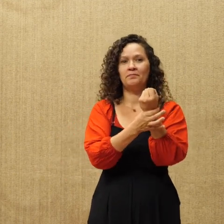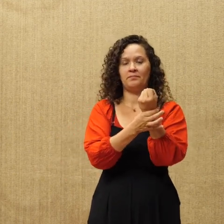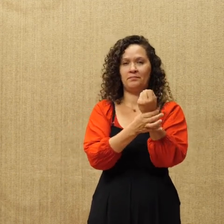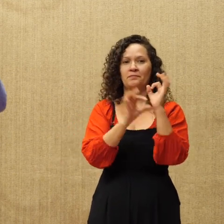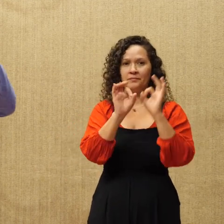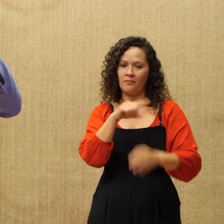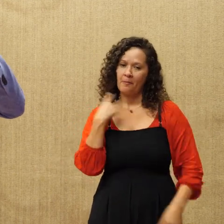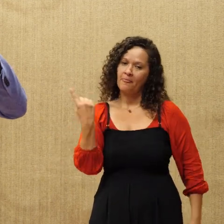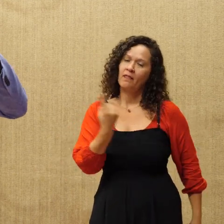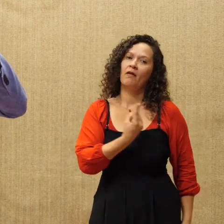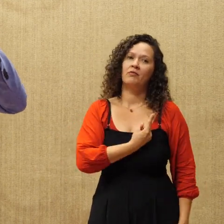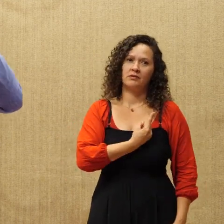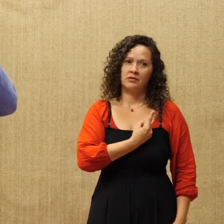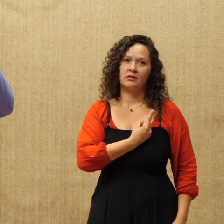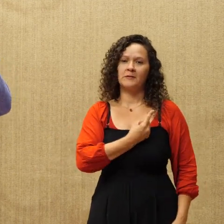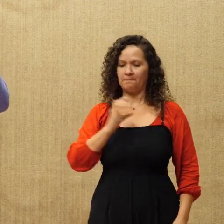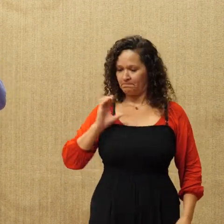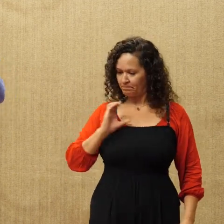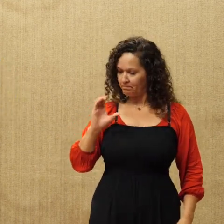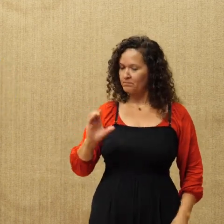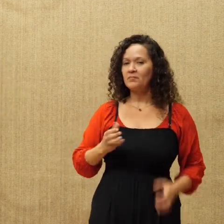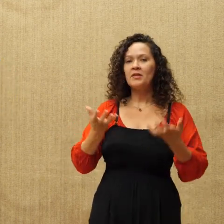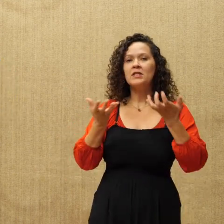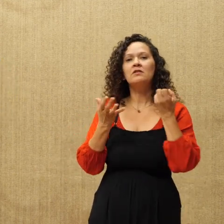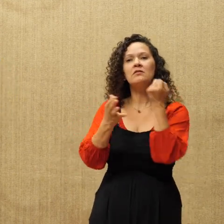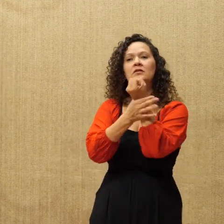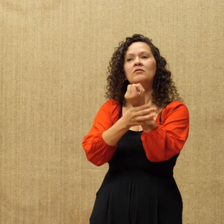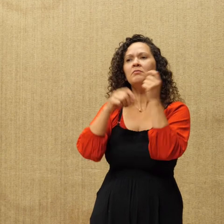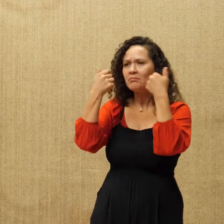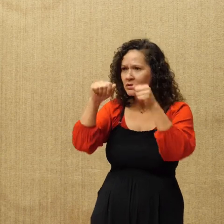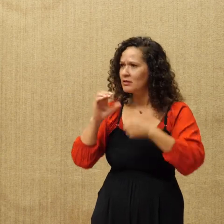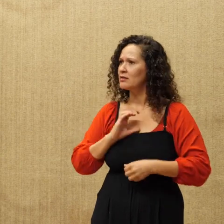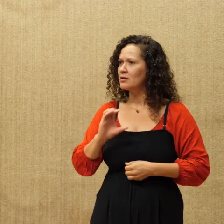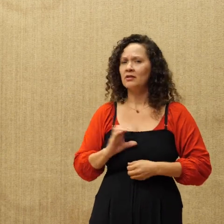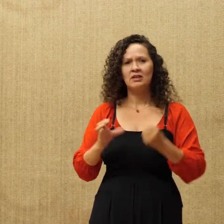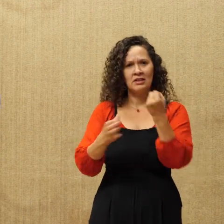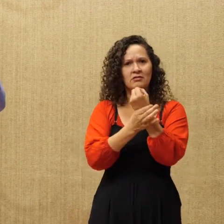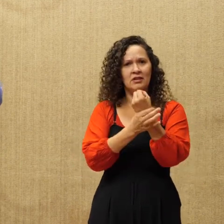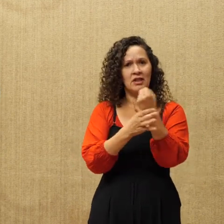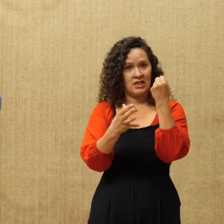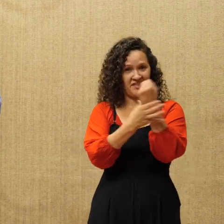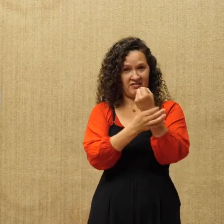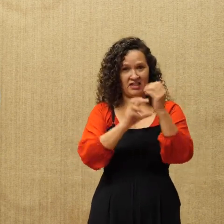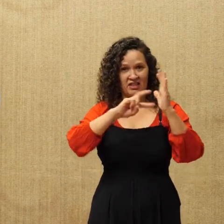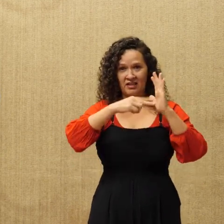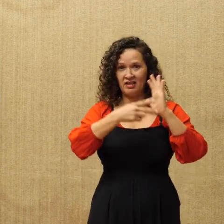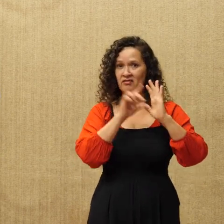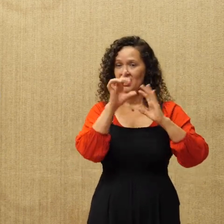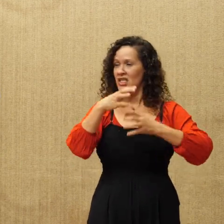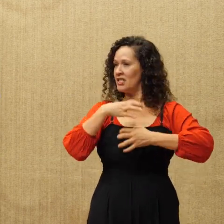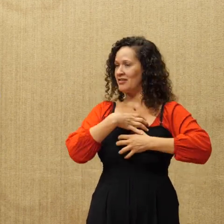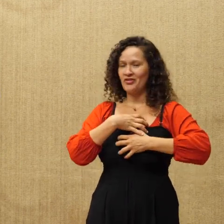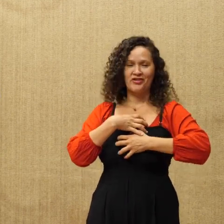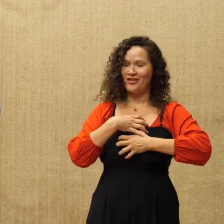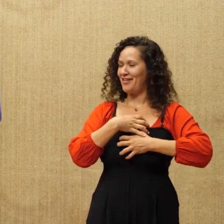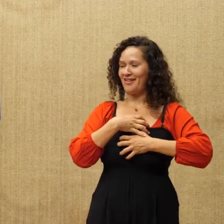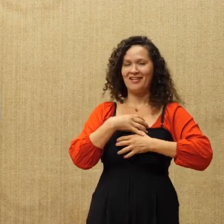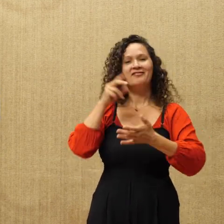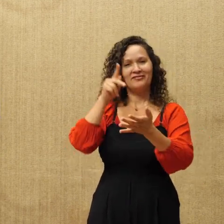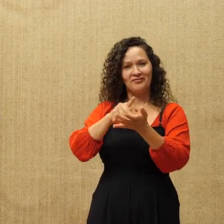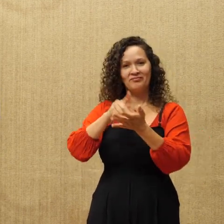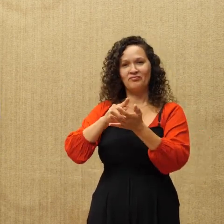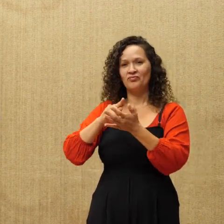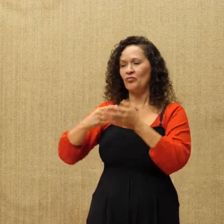Né? Nós, cidadãos, queremos segurança. E segurança não se faz com sensação, não se faz